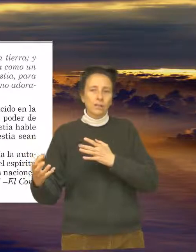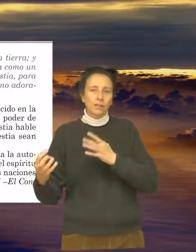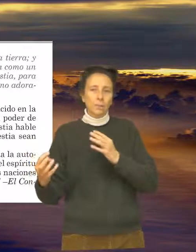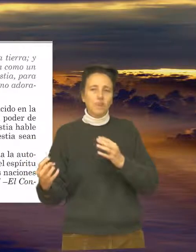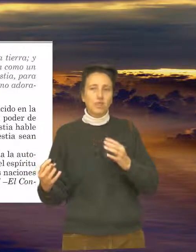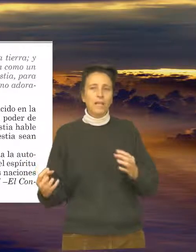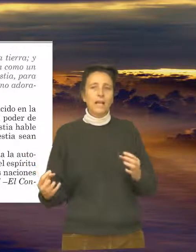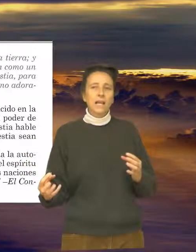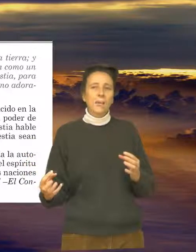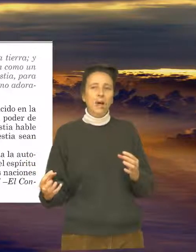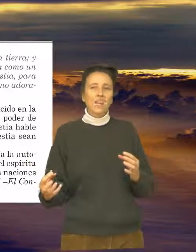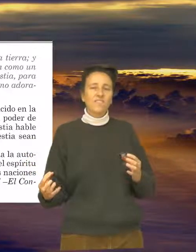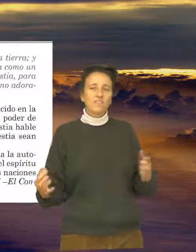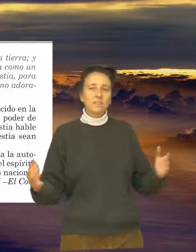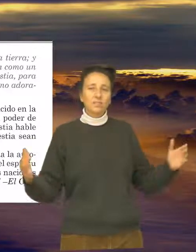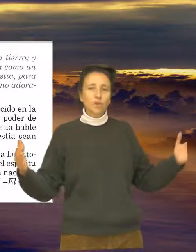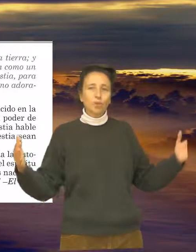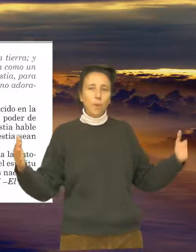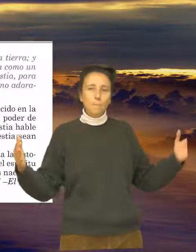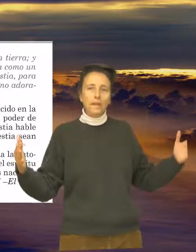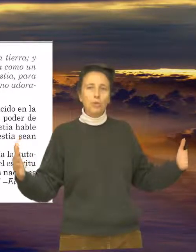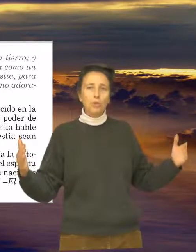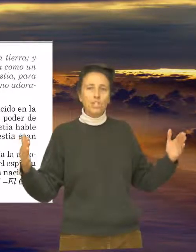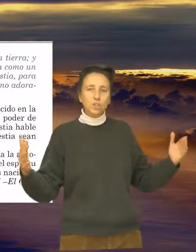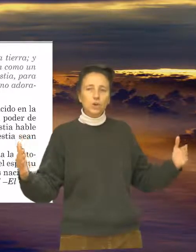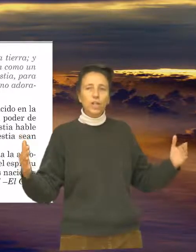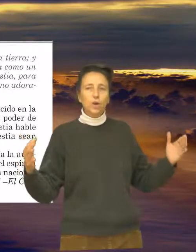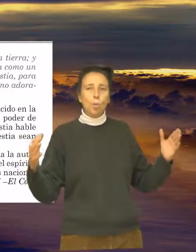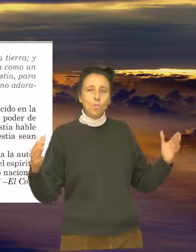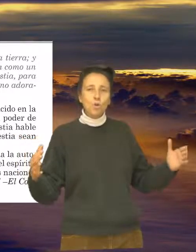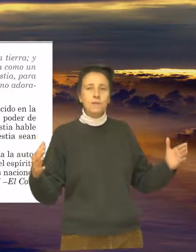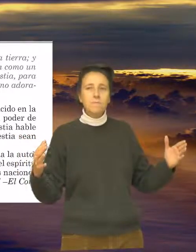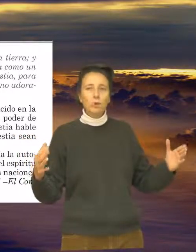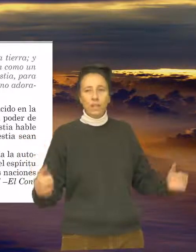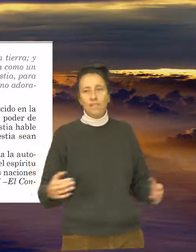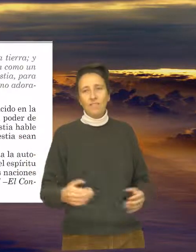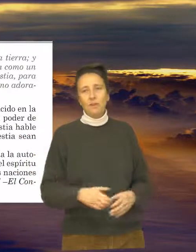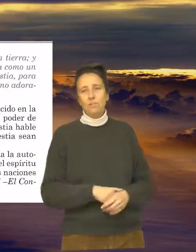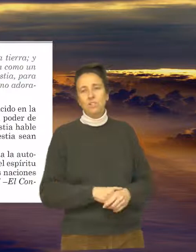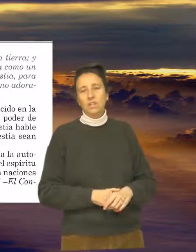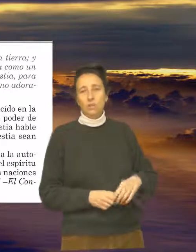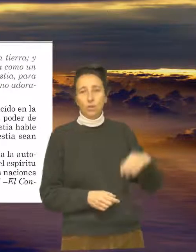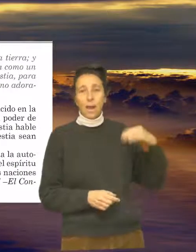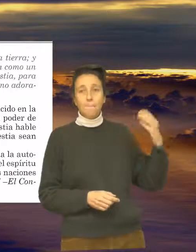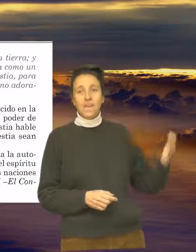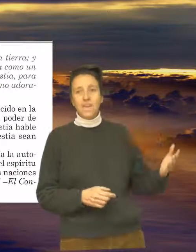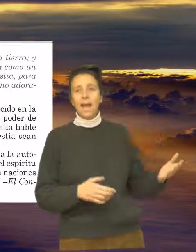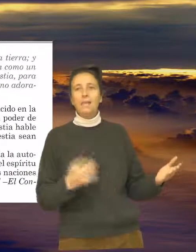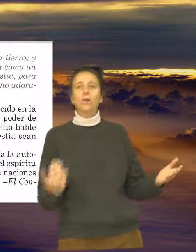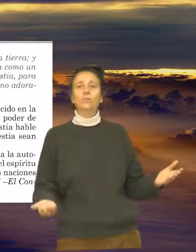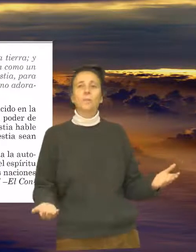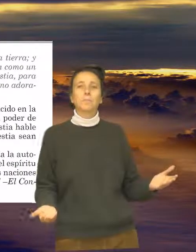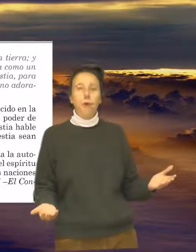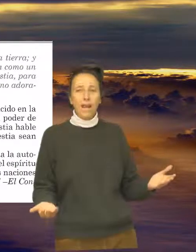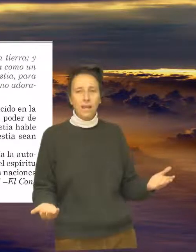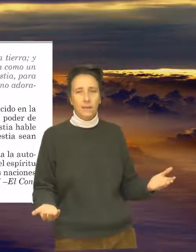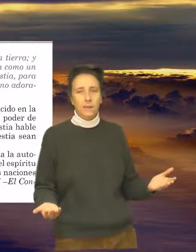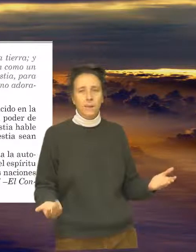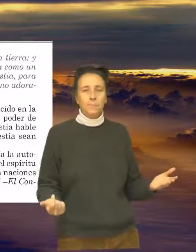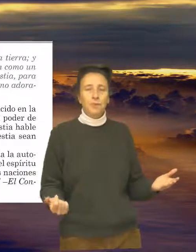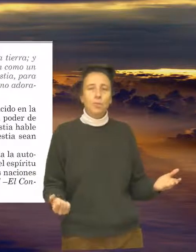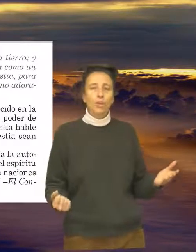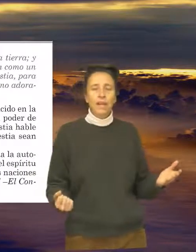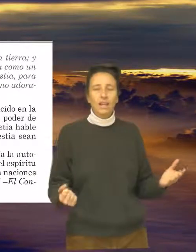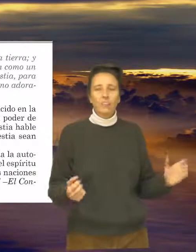desarrollo. Démonos cuenta que Apocalipsis 13 ocupa un periodo histórico muy importante de nuestra historia media y